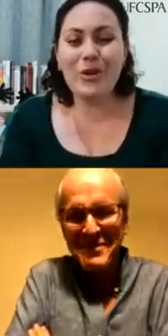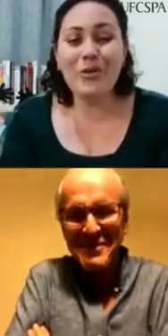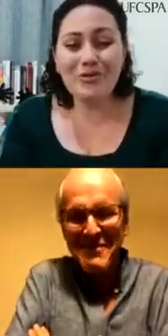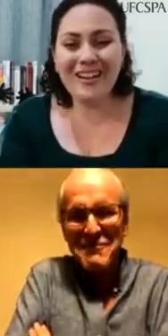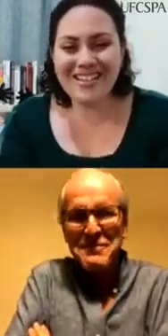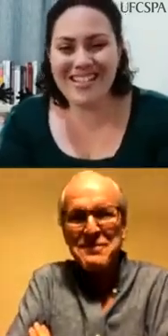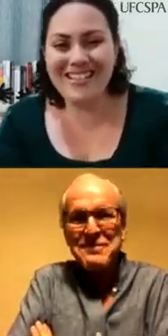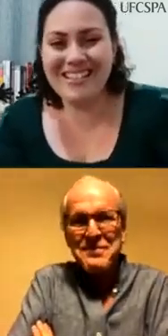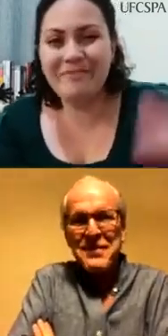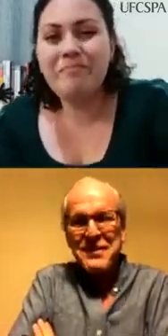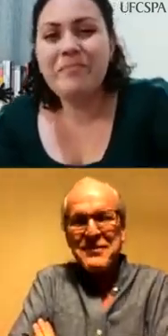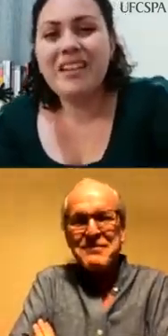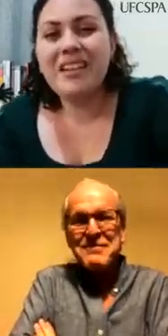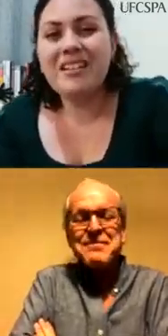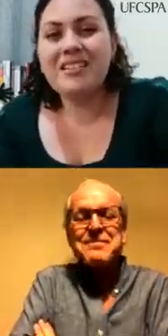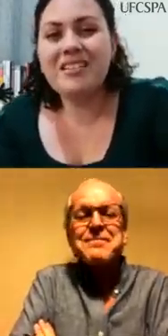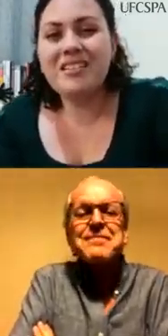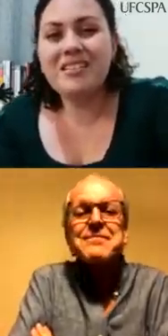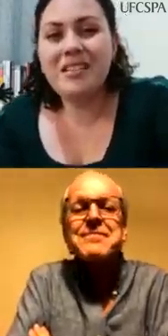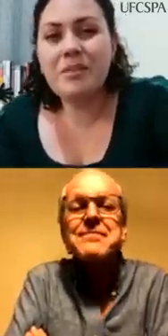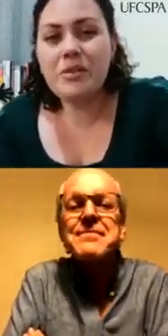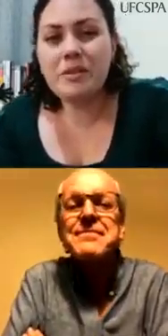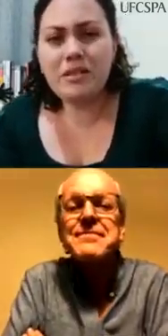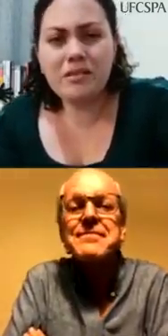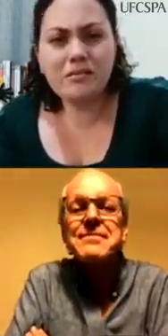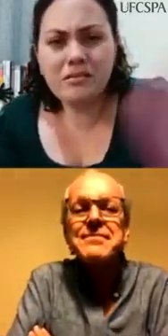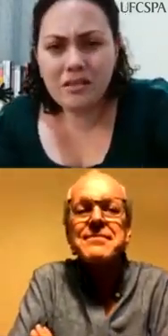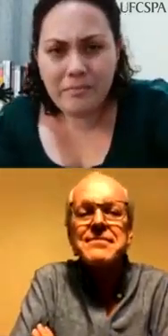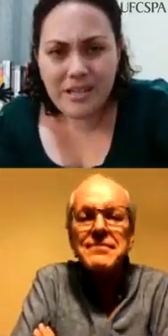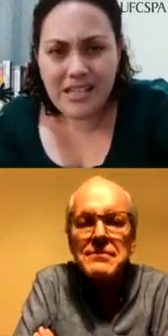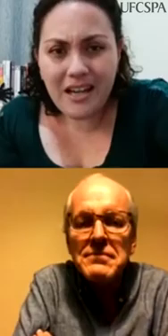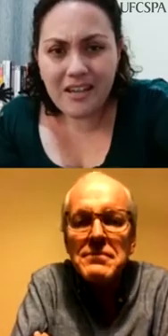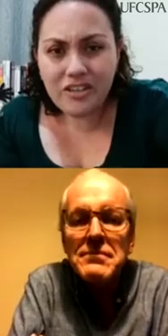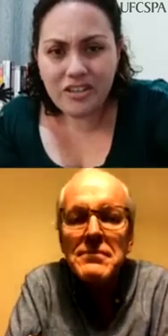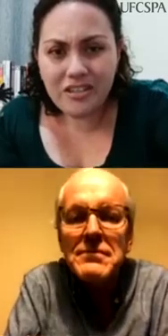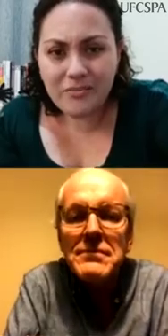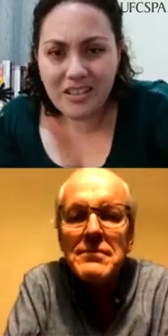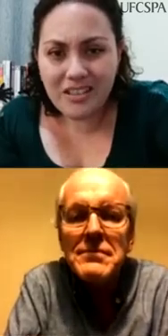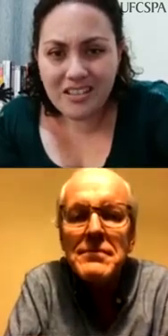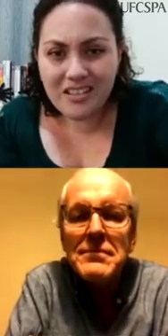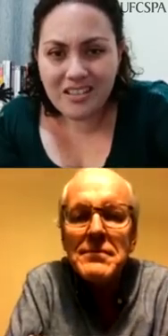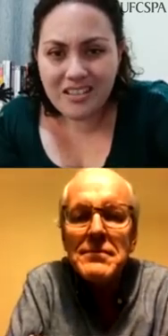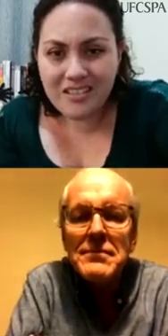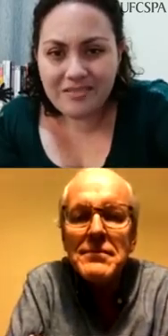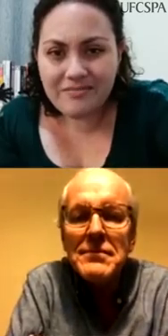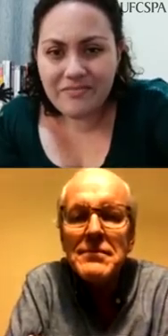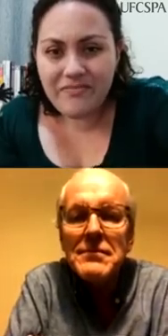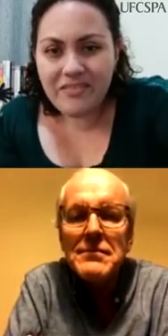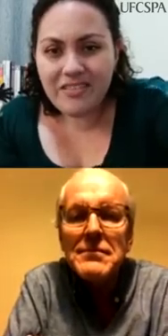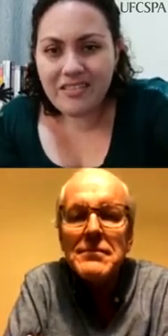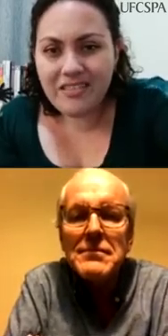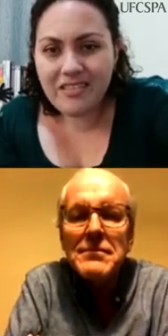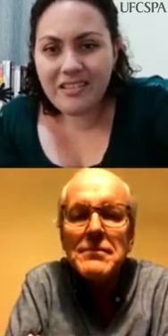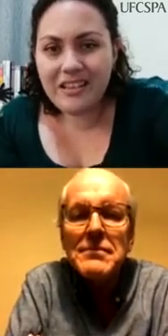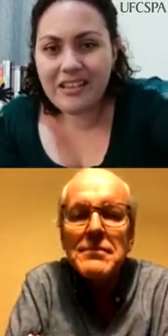de conversa, né? Tem pessoas mandando mensagem. Peraí.